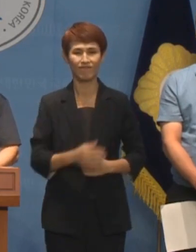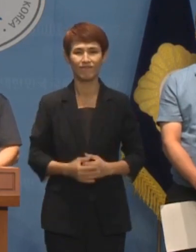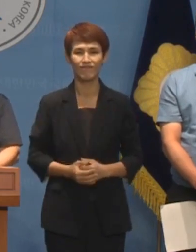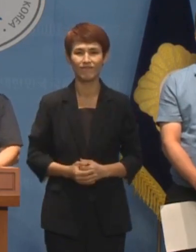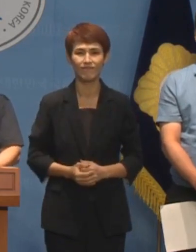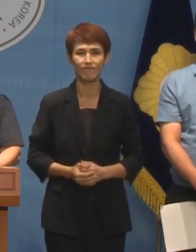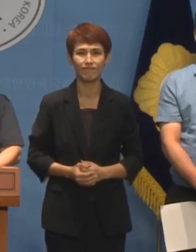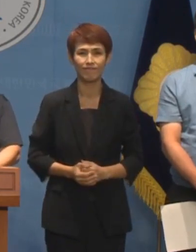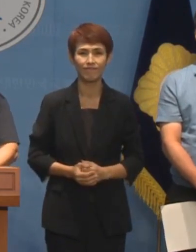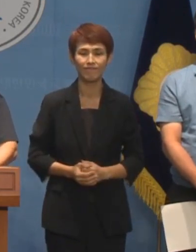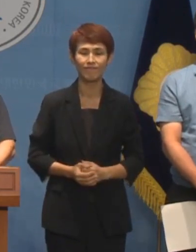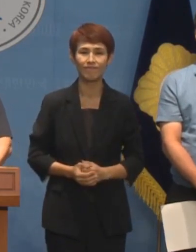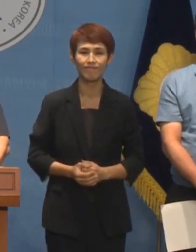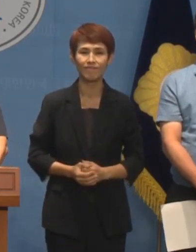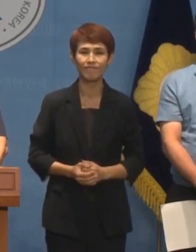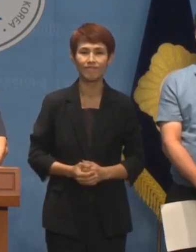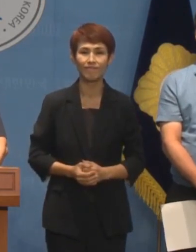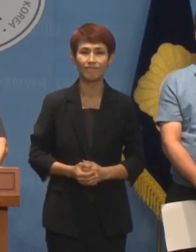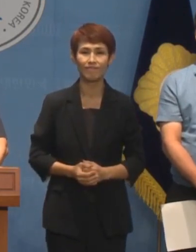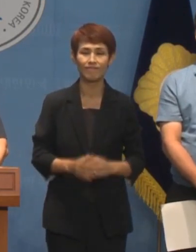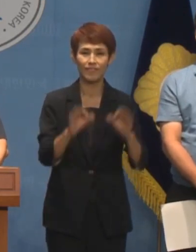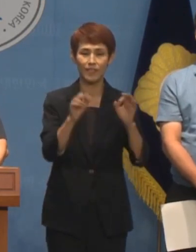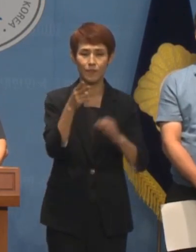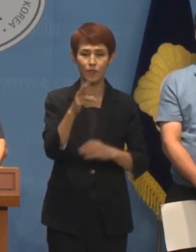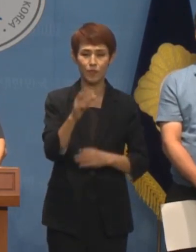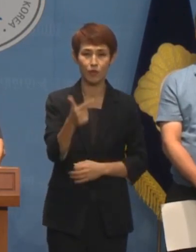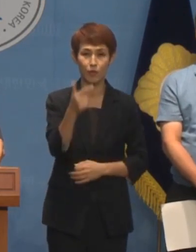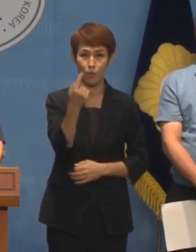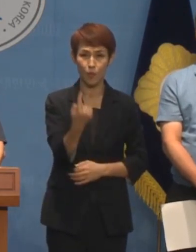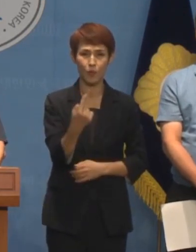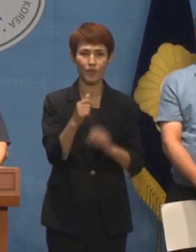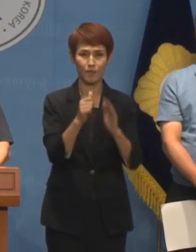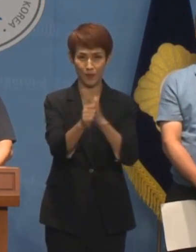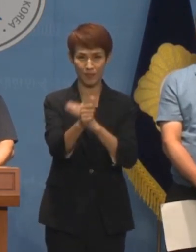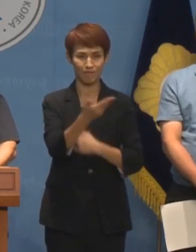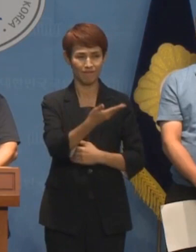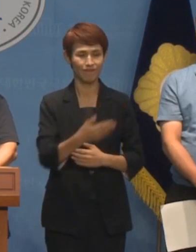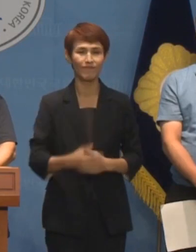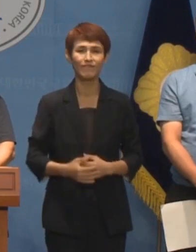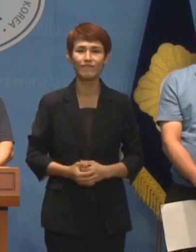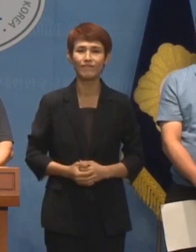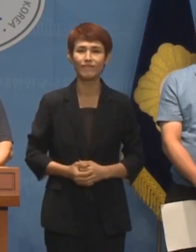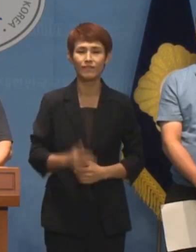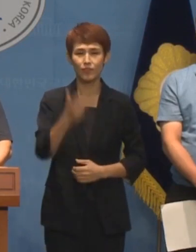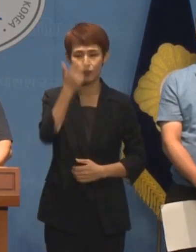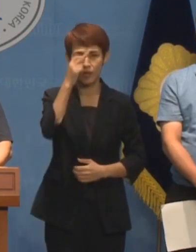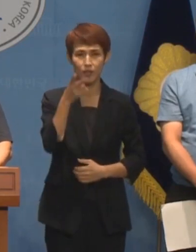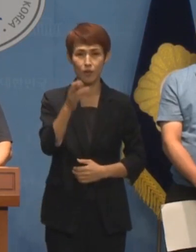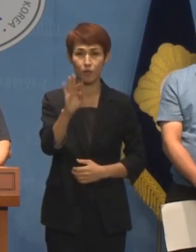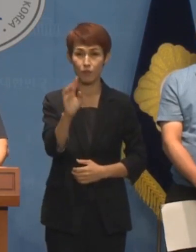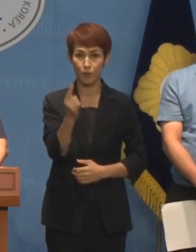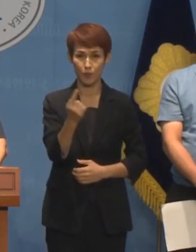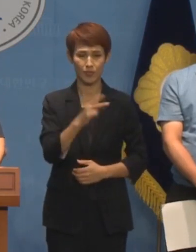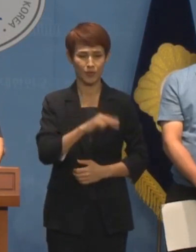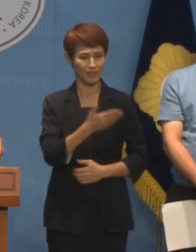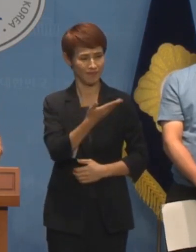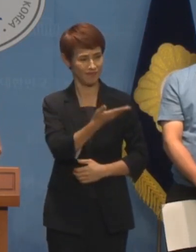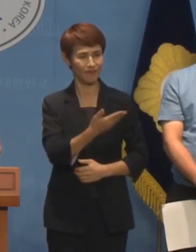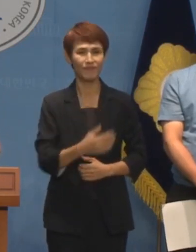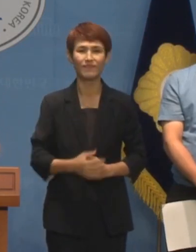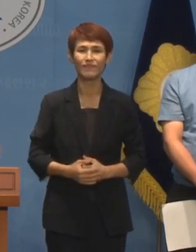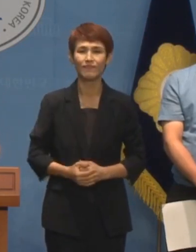양평 여민동락회 김현호 대표님 참여해 주셨습니다. 양평군의회 최영보 군의원님 참여해